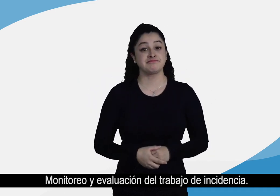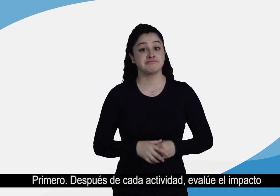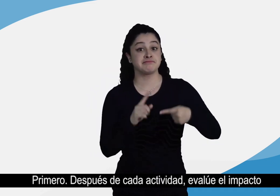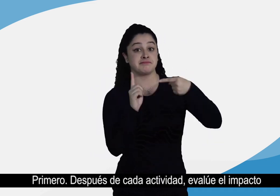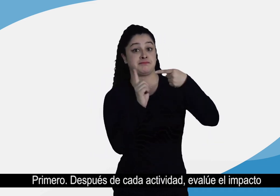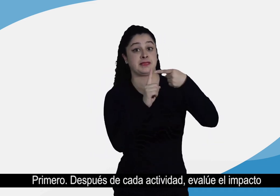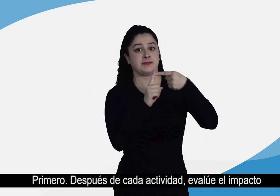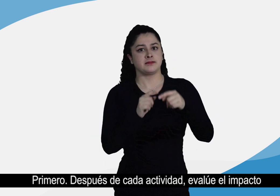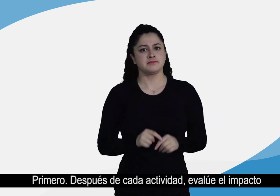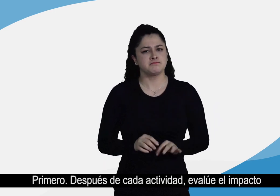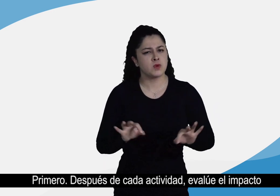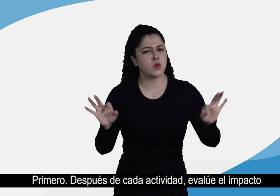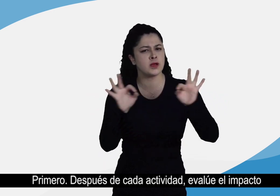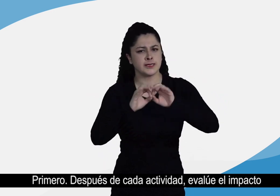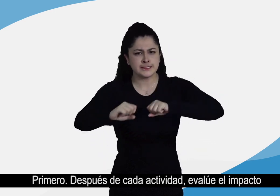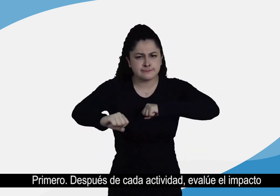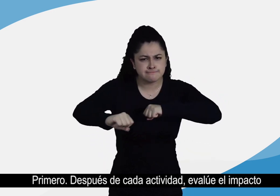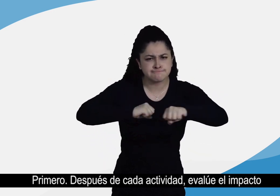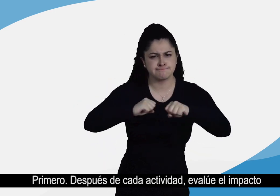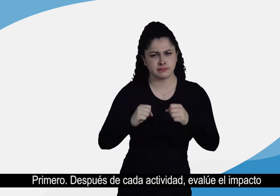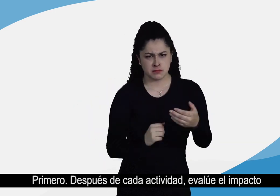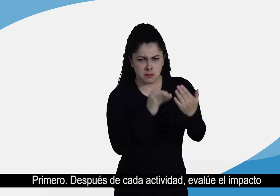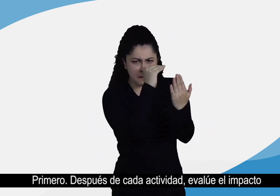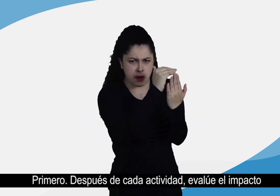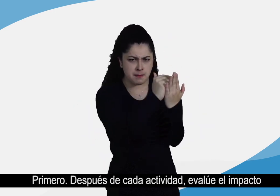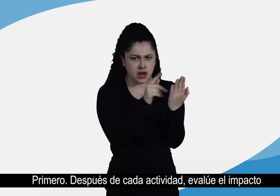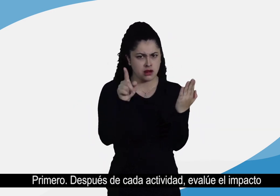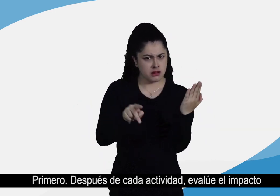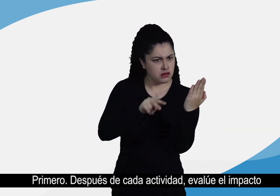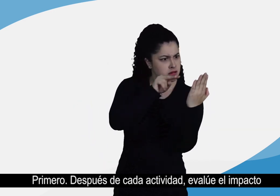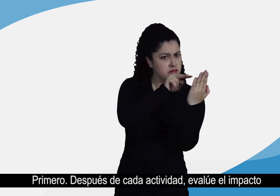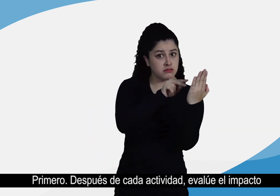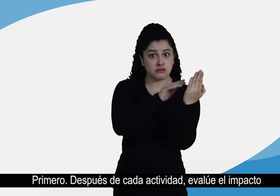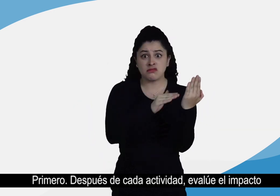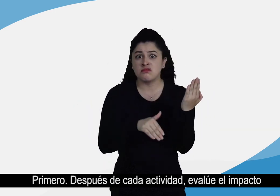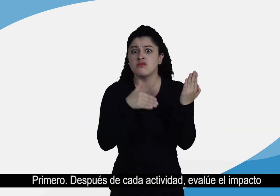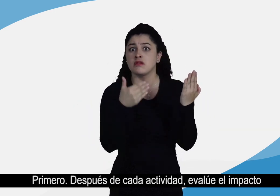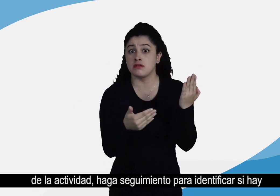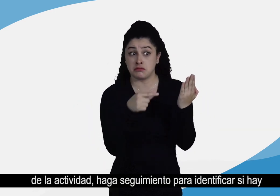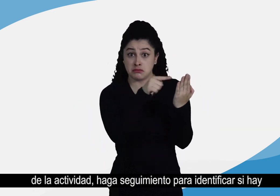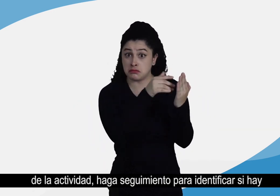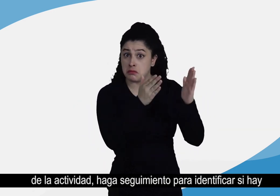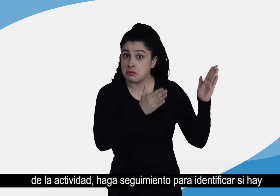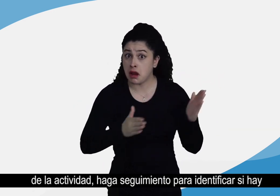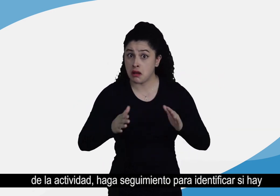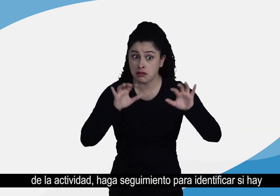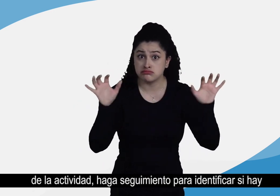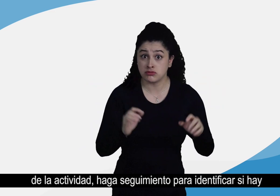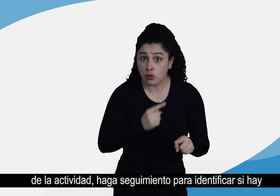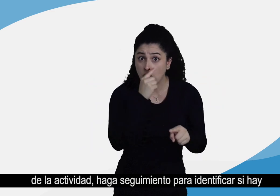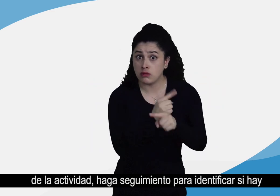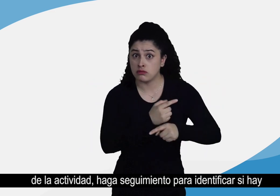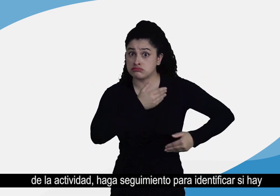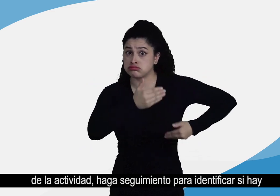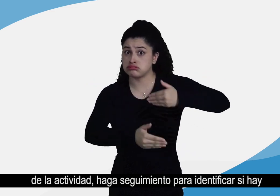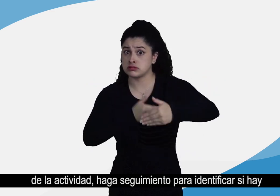Primero Después de cada actividad Evalúe el impacto De la actividad Haga seguimiento Para